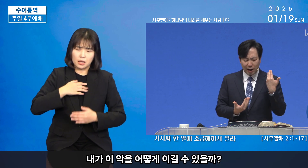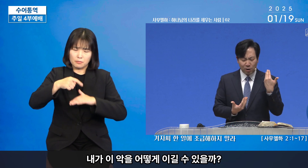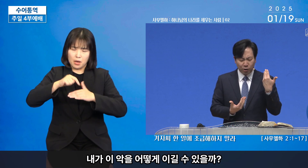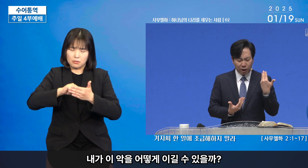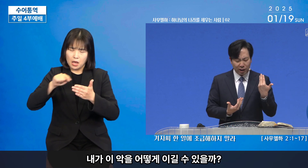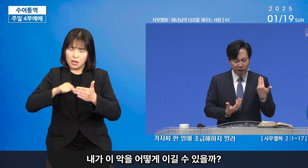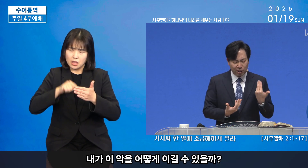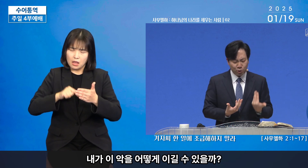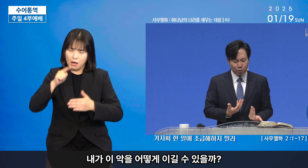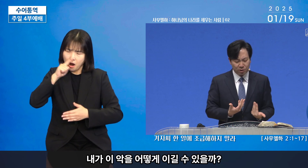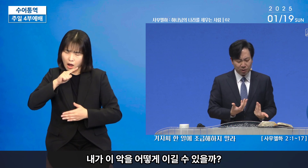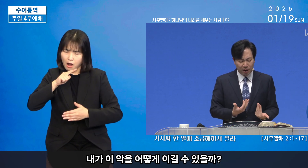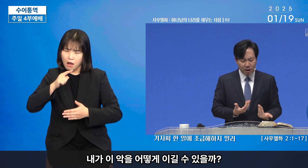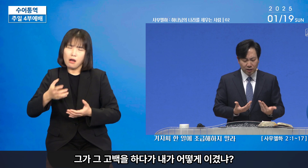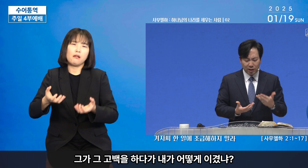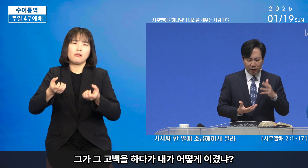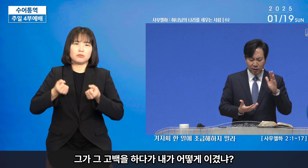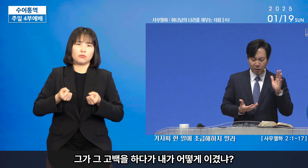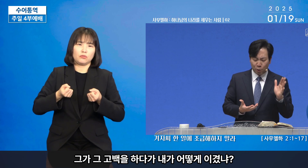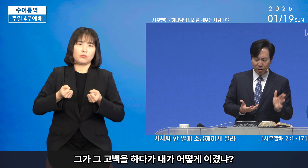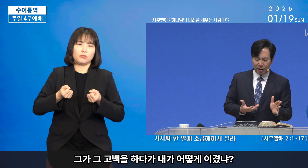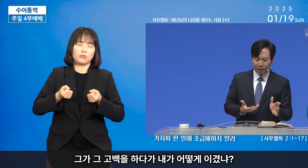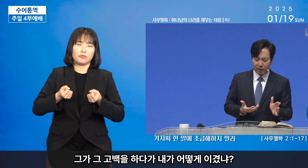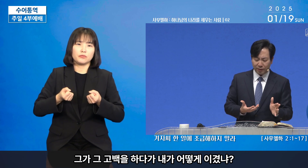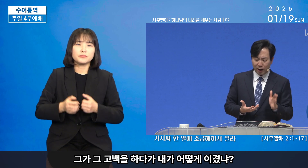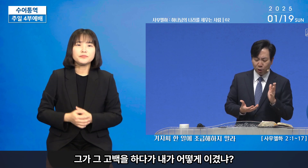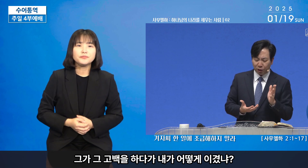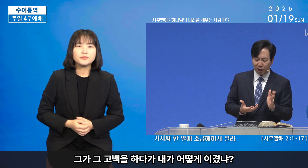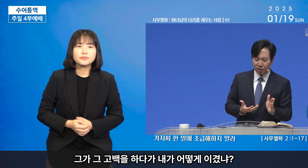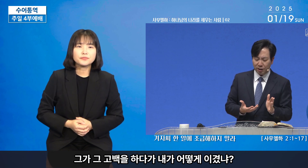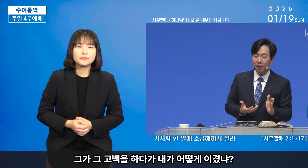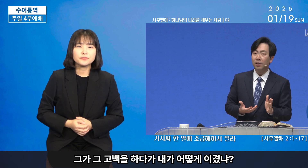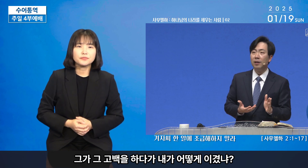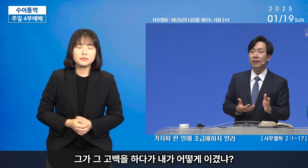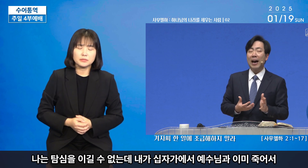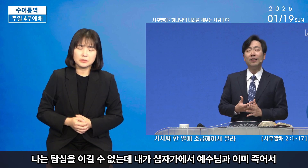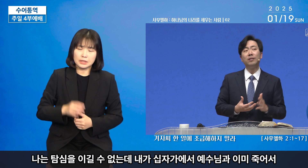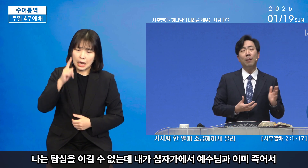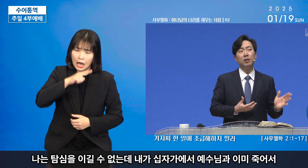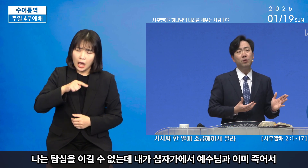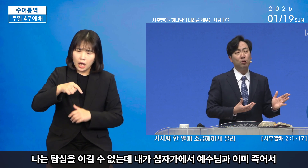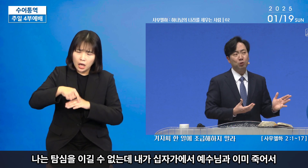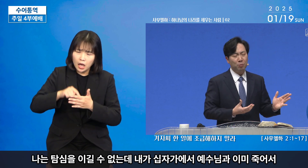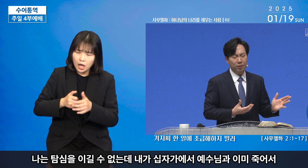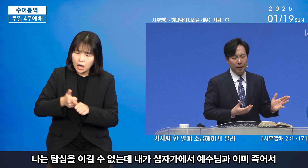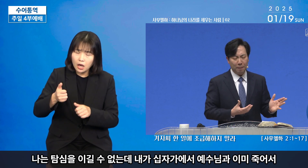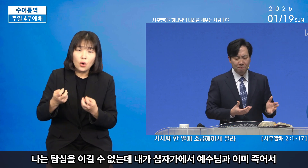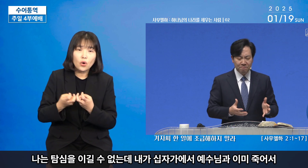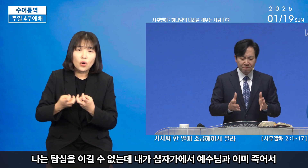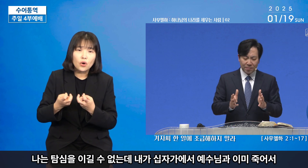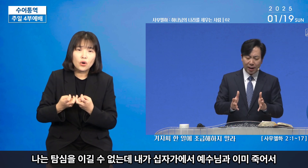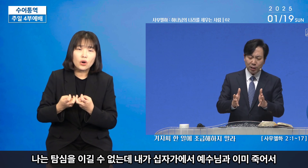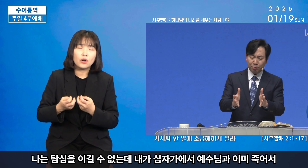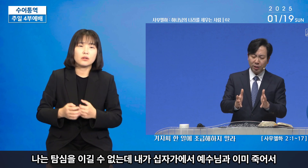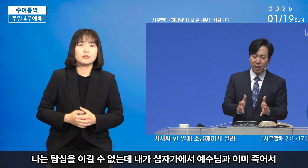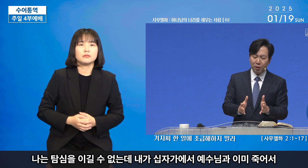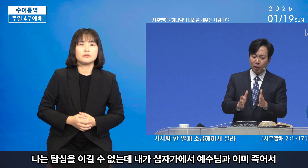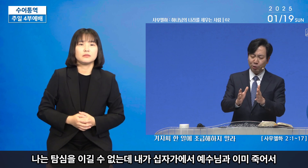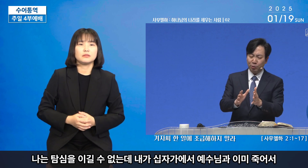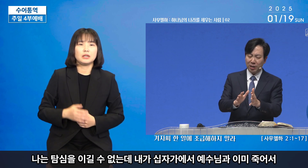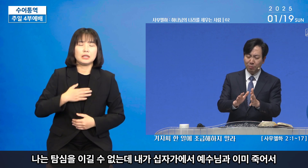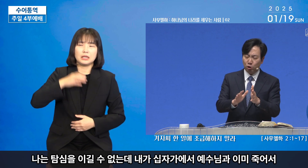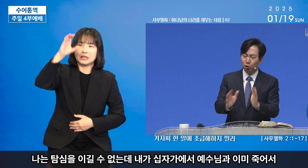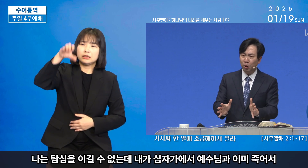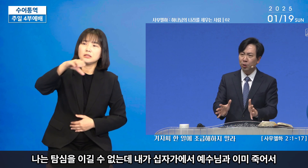내가 이 악을 어떻게 이길 수 있을까? 그가 그 고백을 하다가 내가 어떻게 이겼냐? 나는 탐심을 읽을 수 없는데 내가